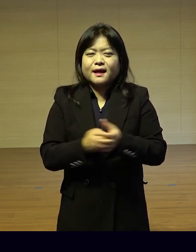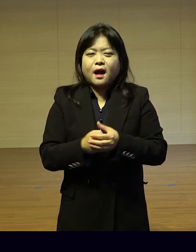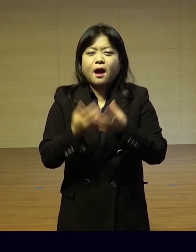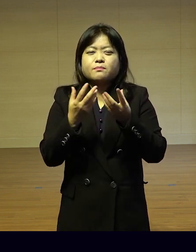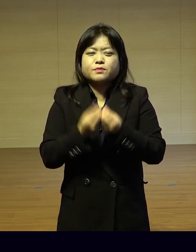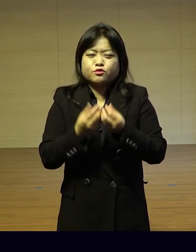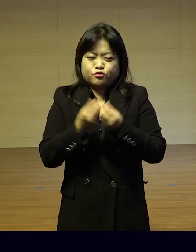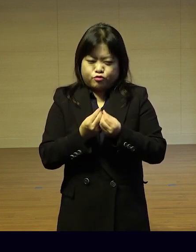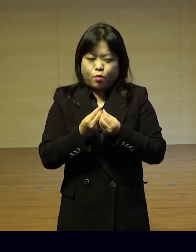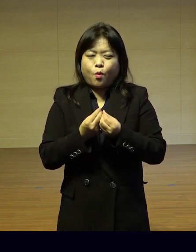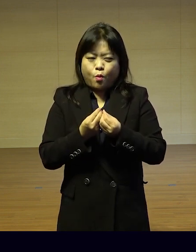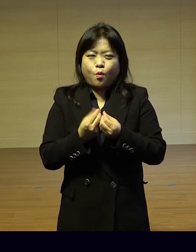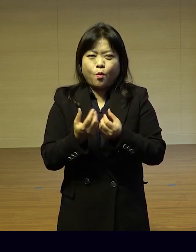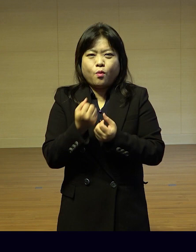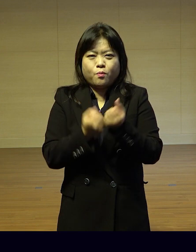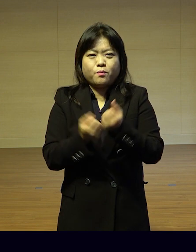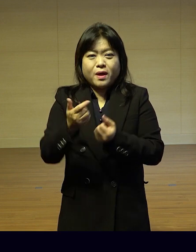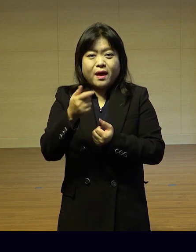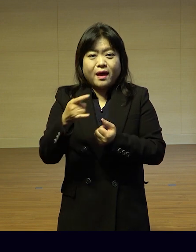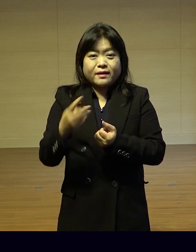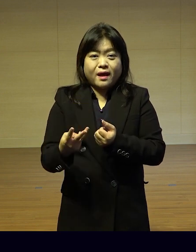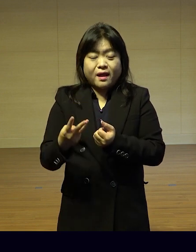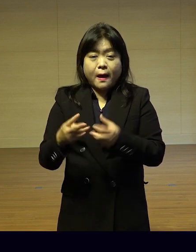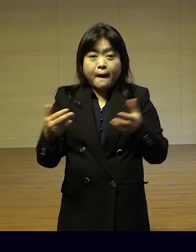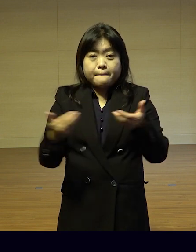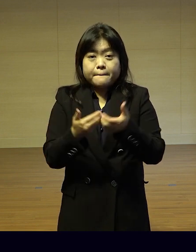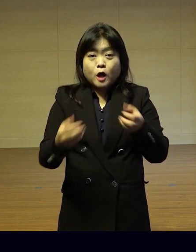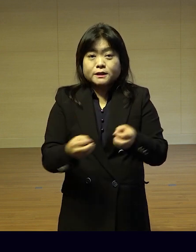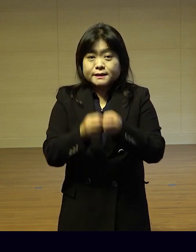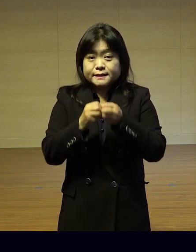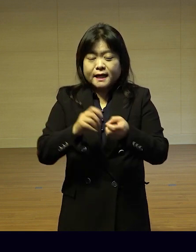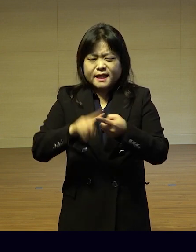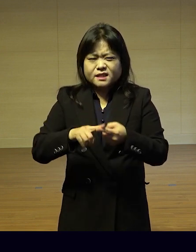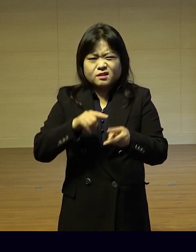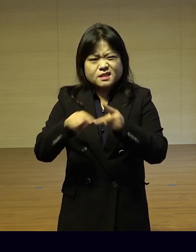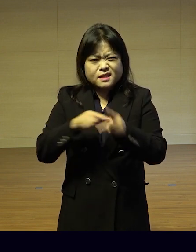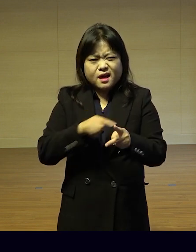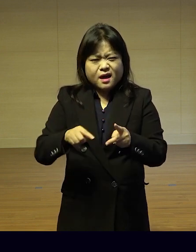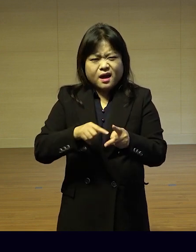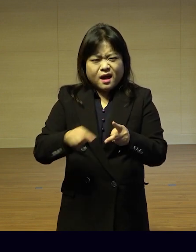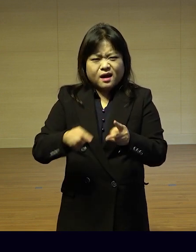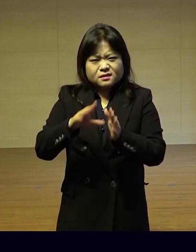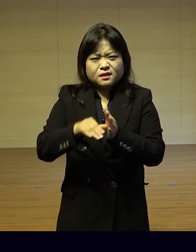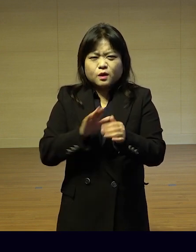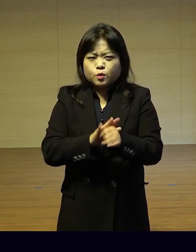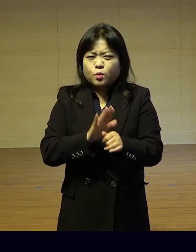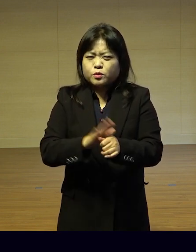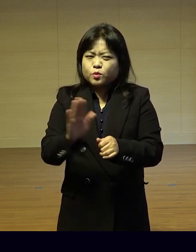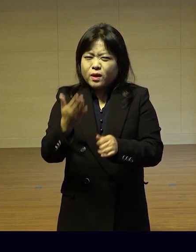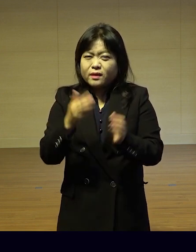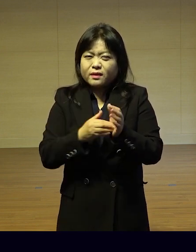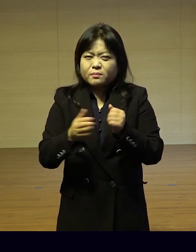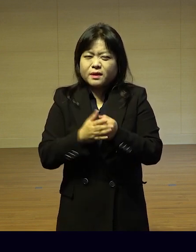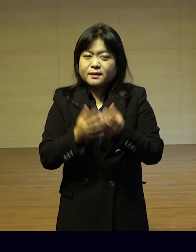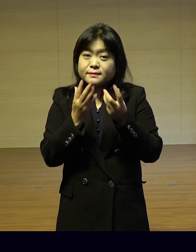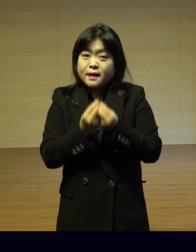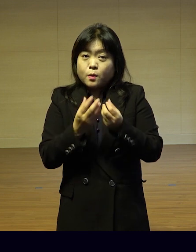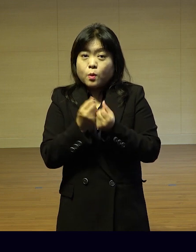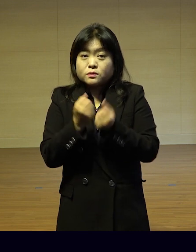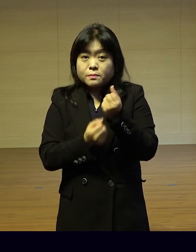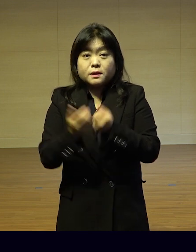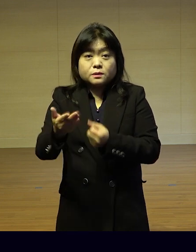그래도 비교적 헤겔의 변증적 사상을 이해하는데 조금 도움이 될 것 같아서 이 예를 가지고